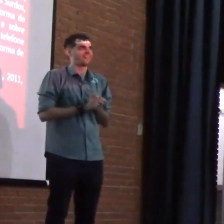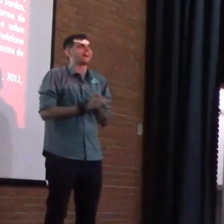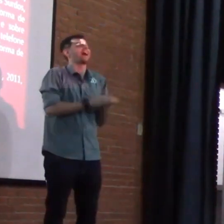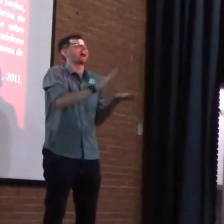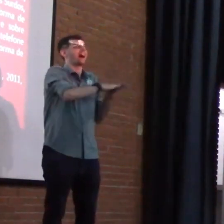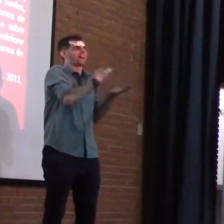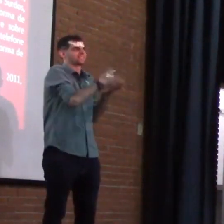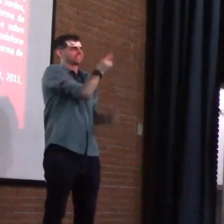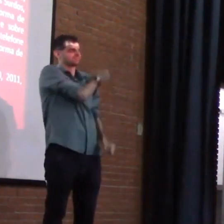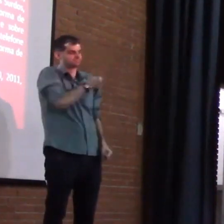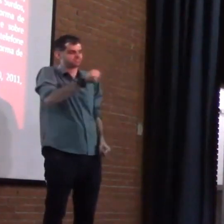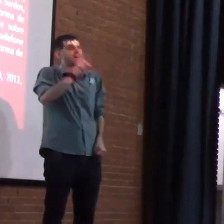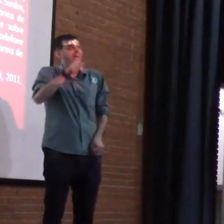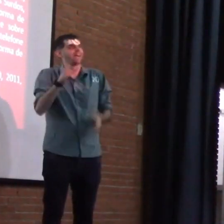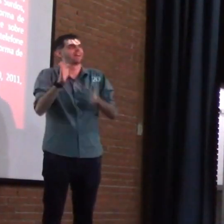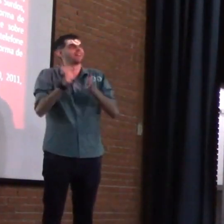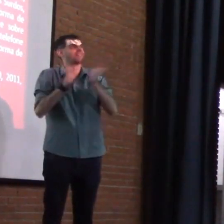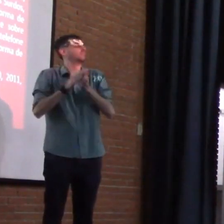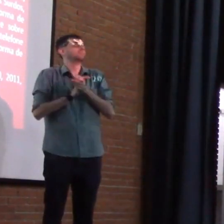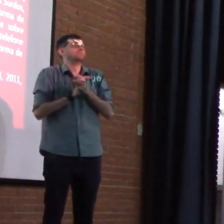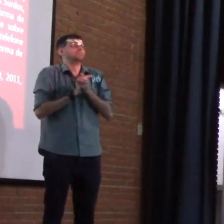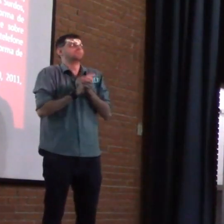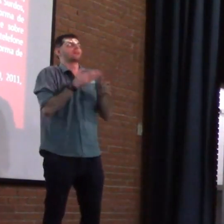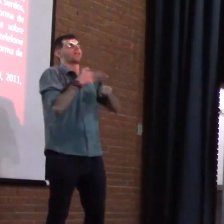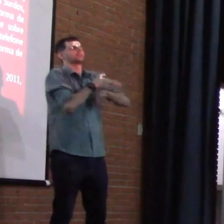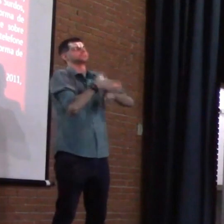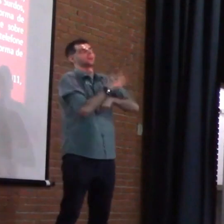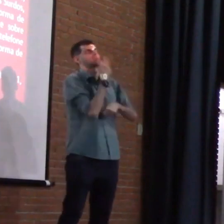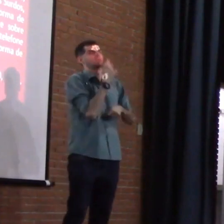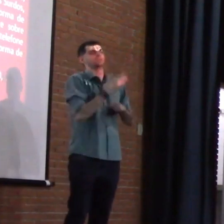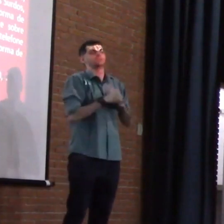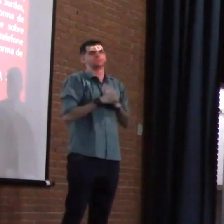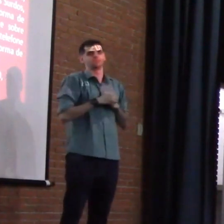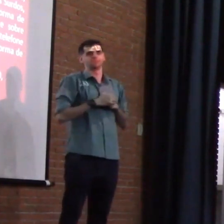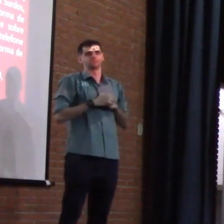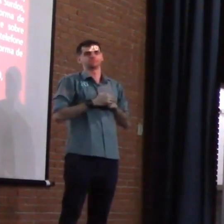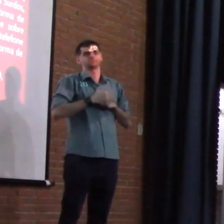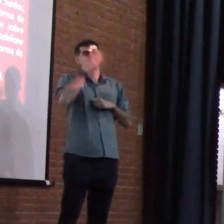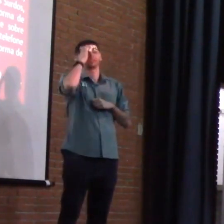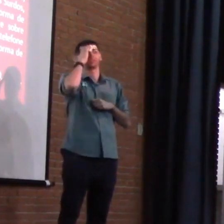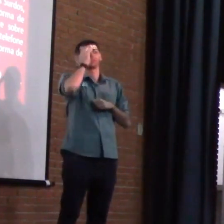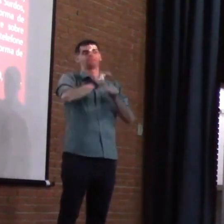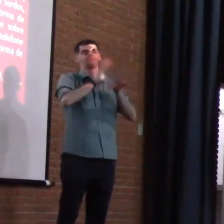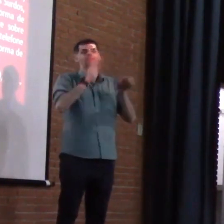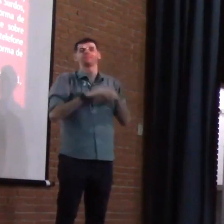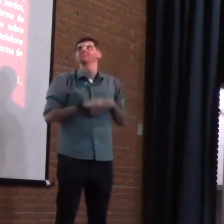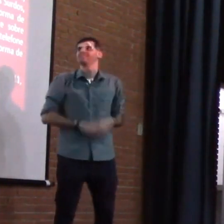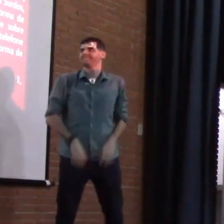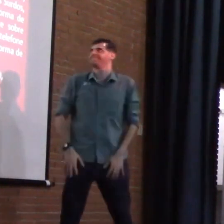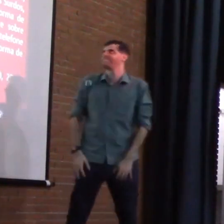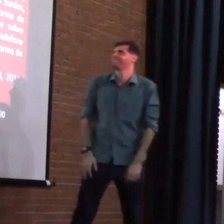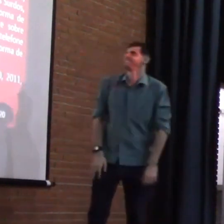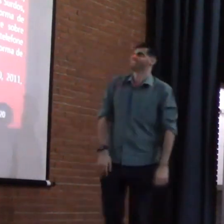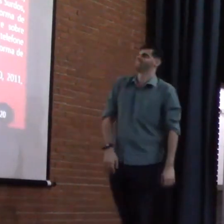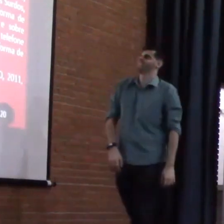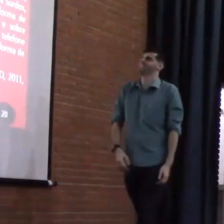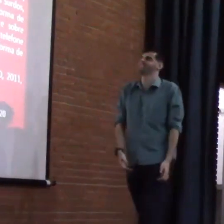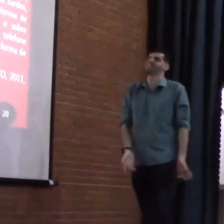são questões diferentes, né? Colocar o intérprete não é fornecer acessibilidade para o surdo. É bom que isso fique